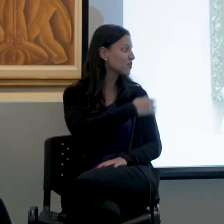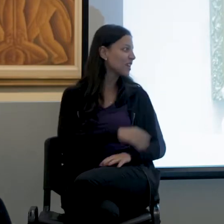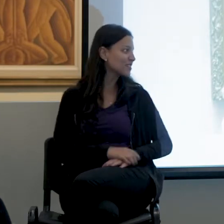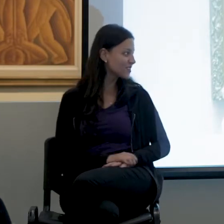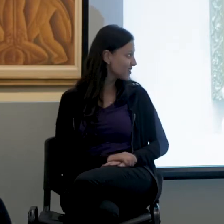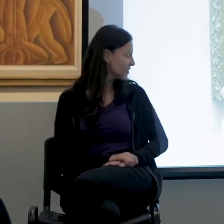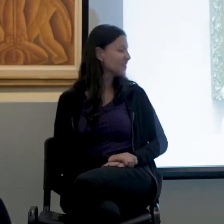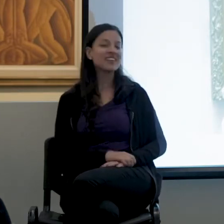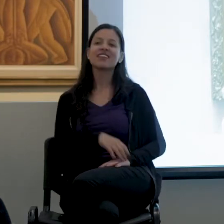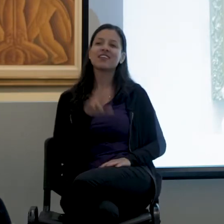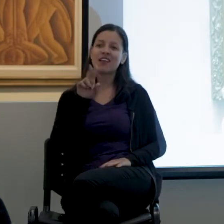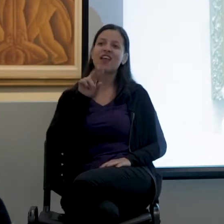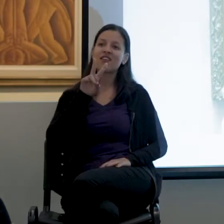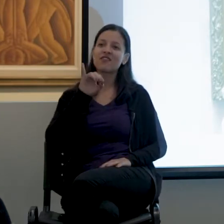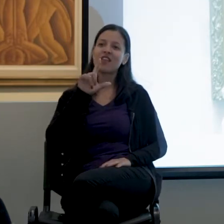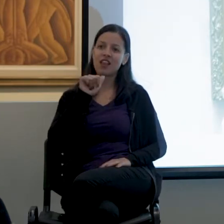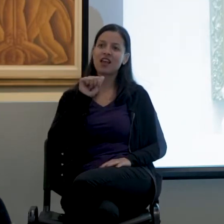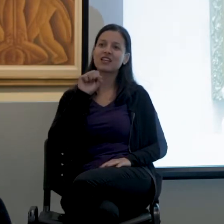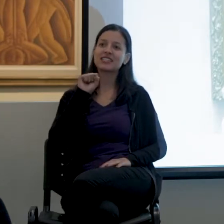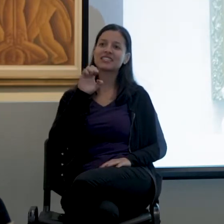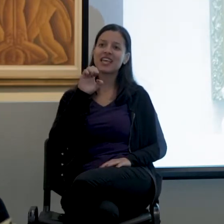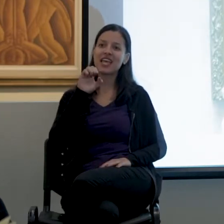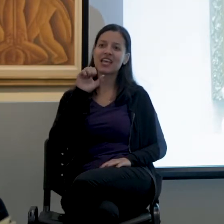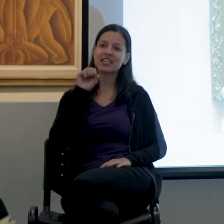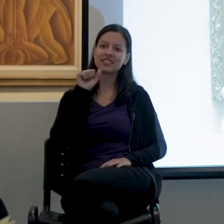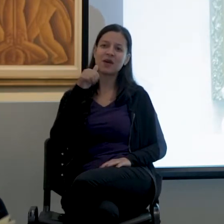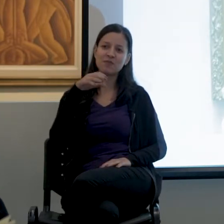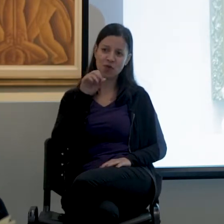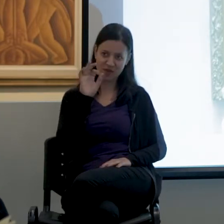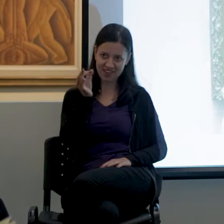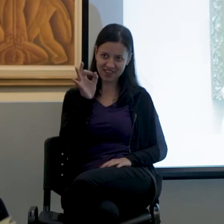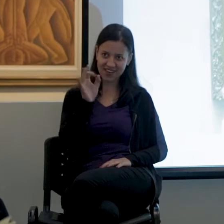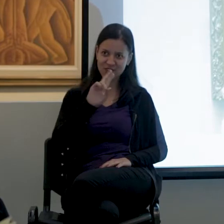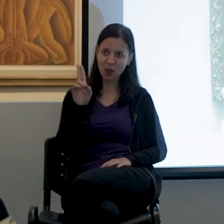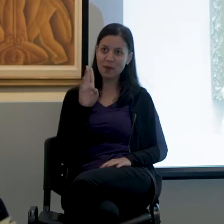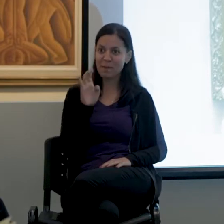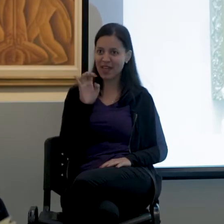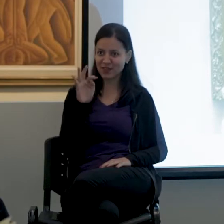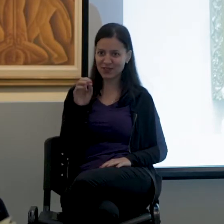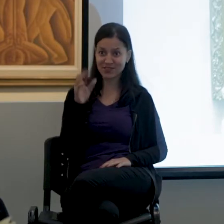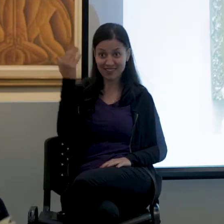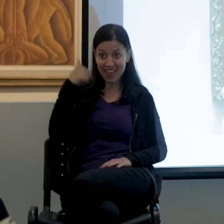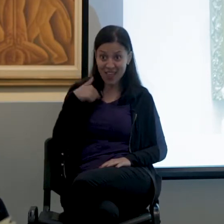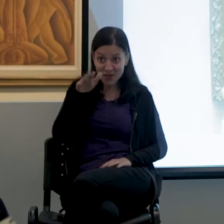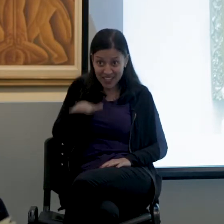É, o Vila Sosa. É o cara da Vila César. É o Beto. É, eu assistia quando era criança.